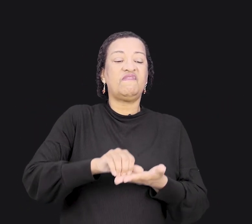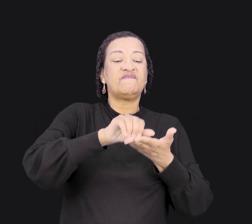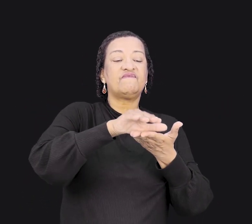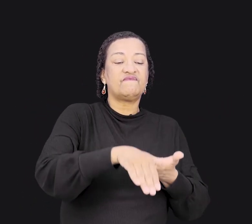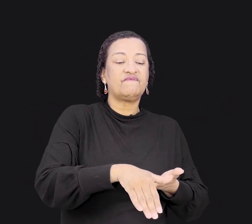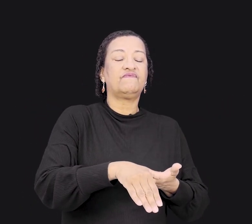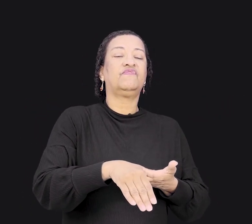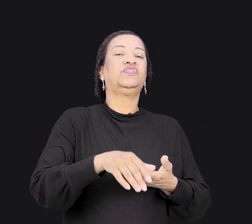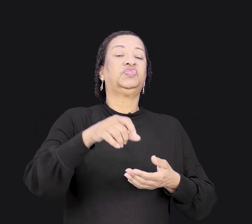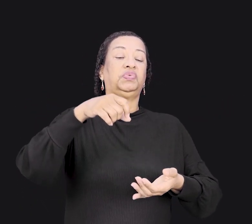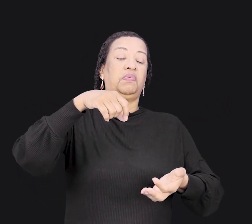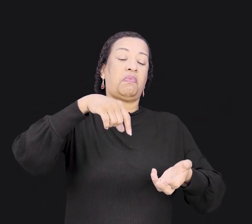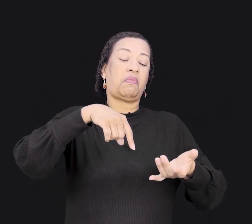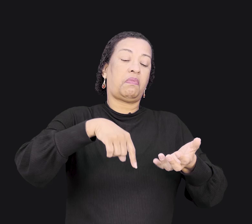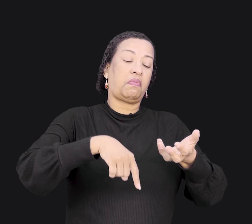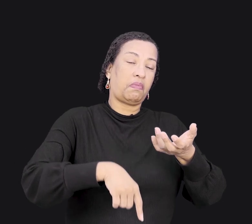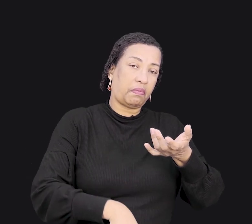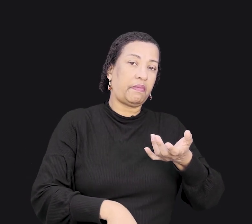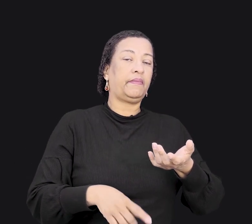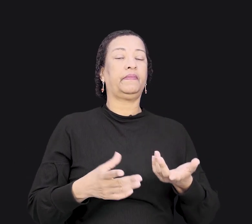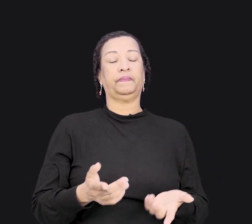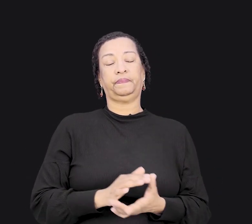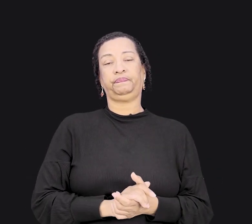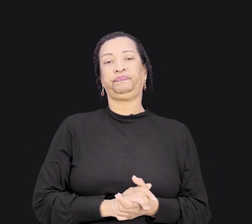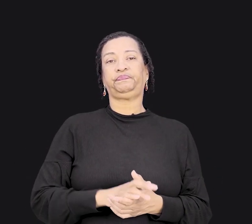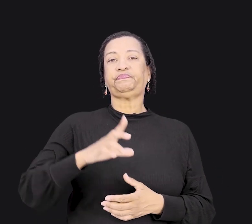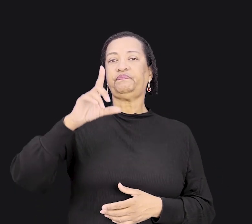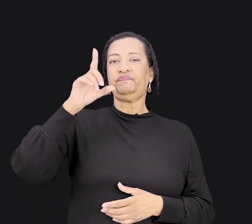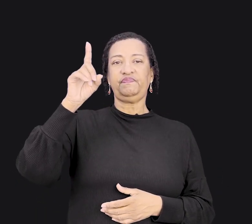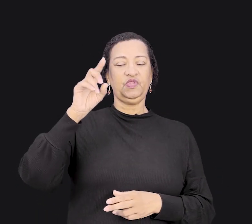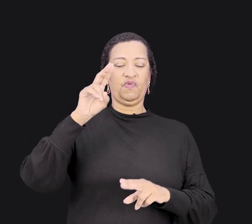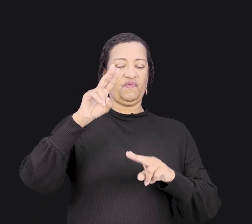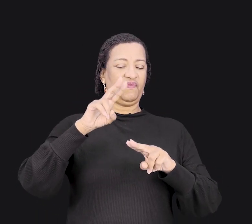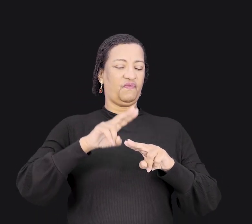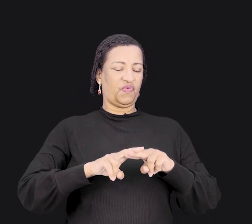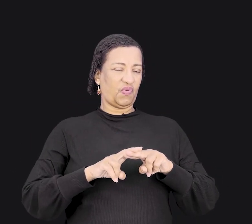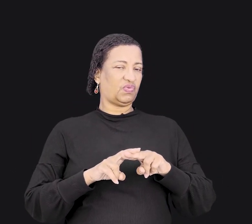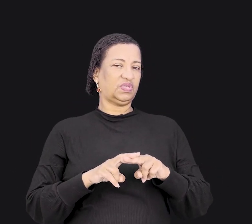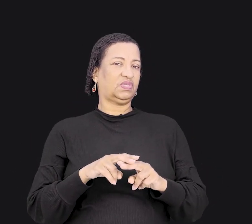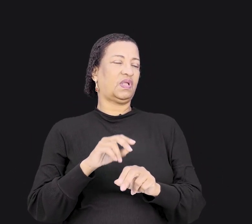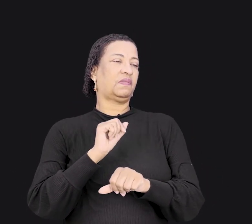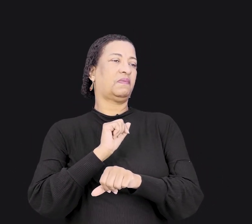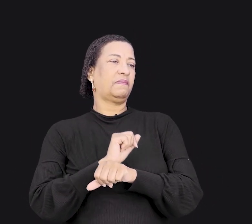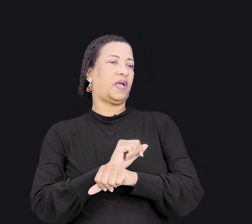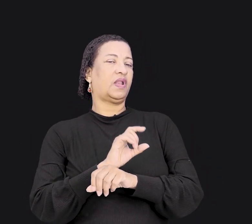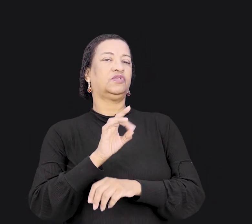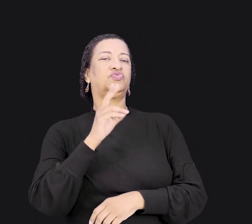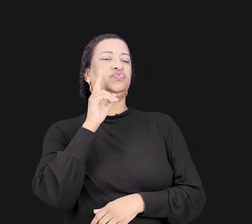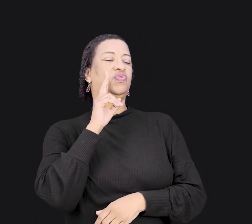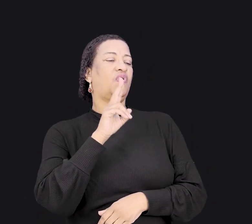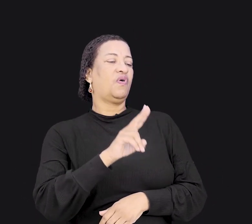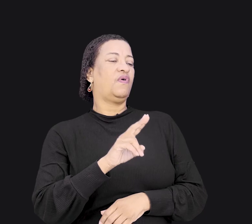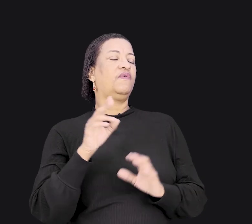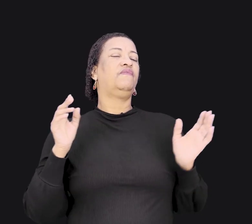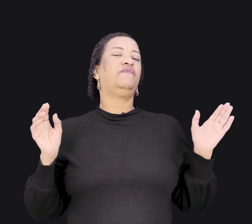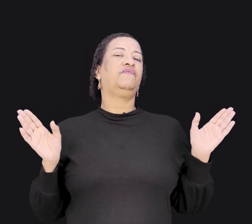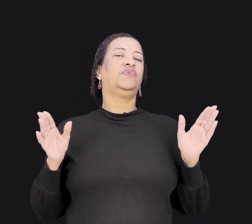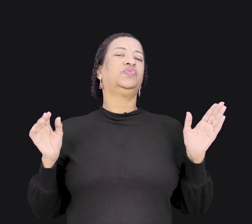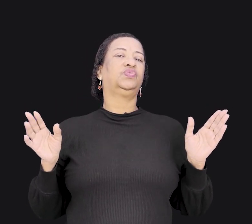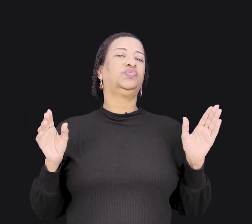profundezas infinitas. Definitivamente Deus não ficou sentado, inerte, só assistindo os anjos caídos não fazerem a sua